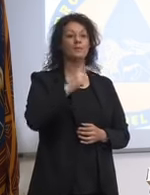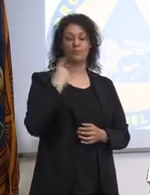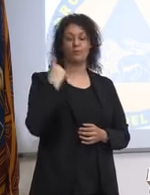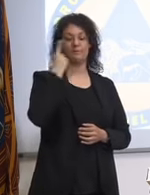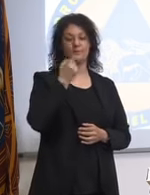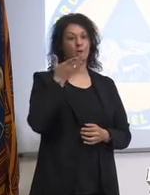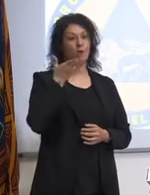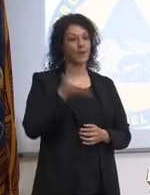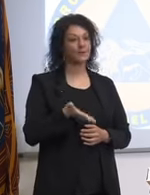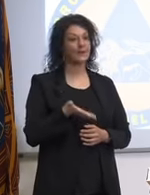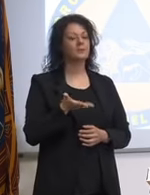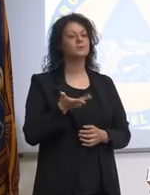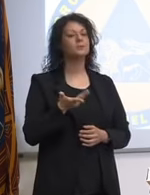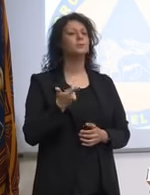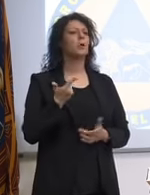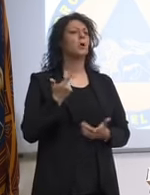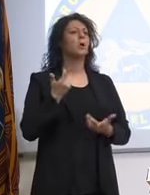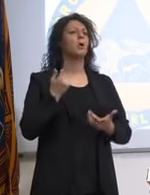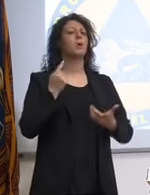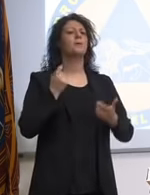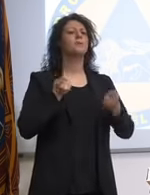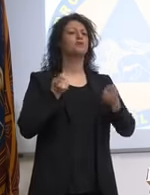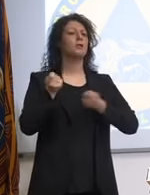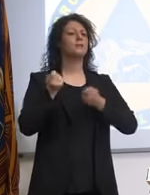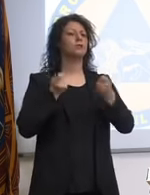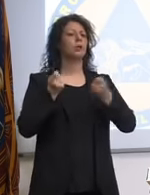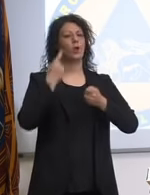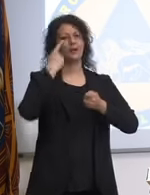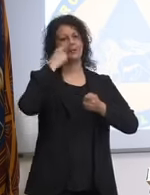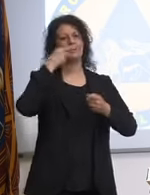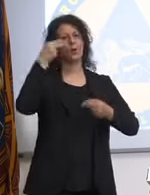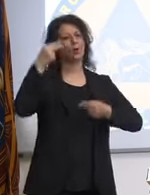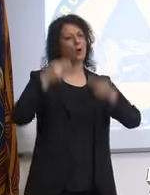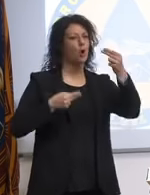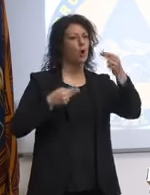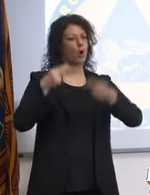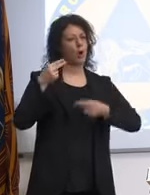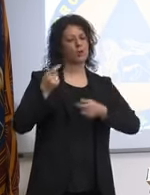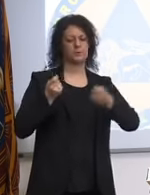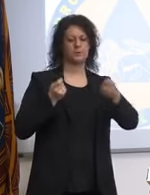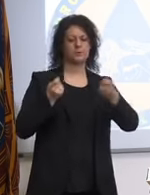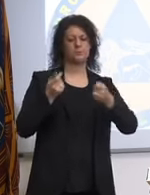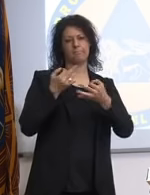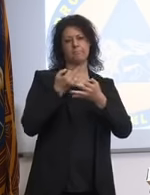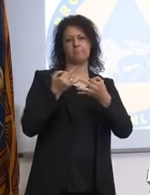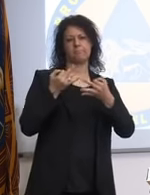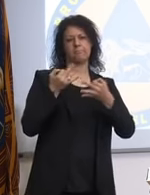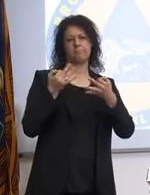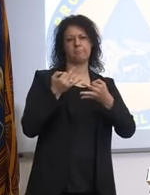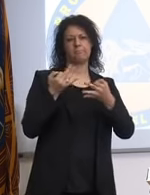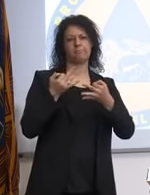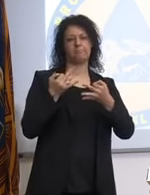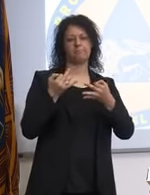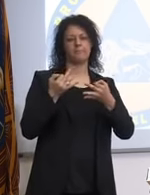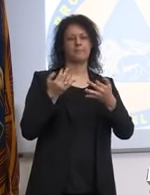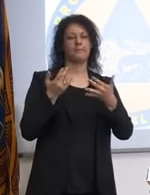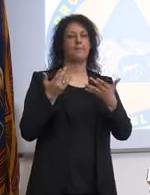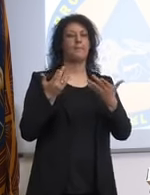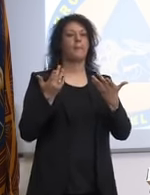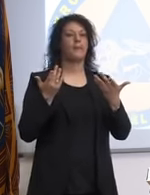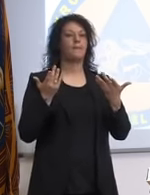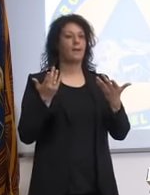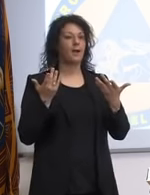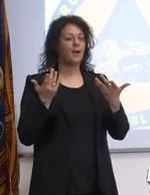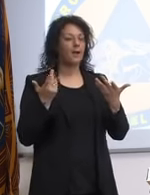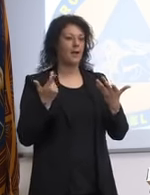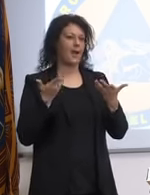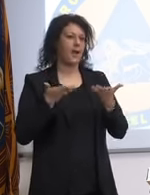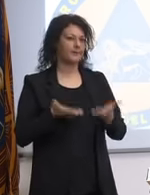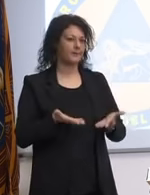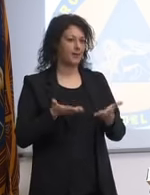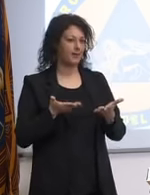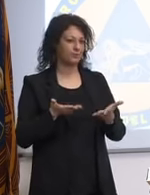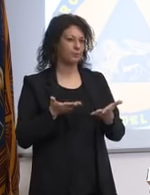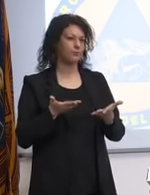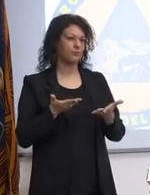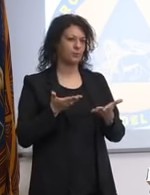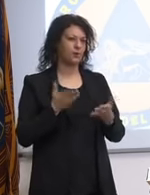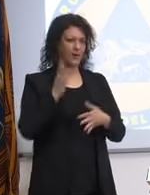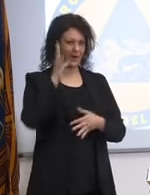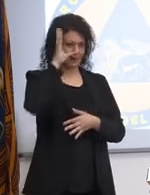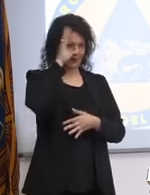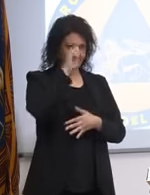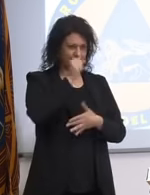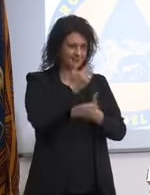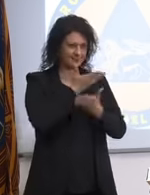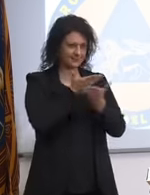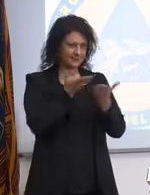assolutamente certosina. Non va in default il Veneto, però insomma voi capite che in qualsiasi